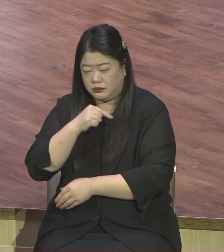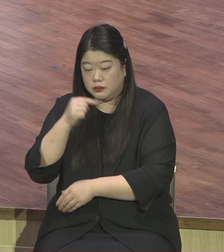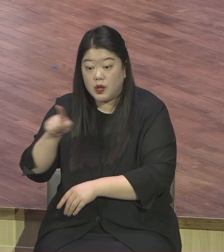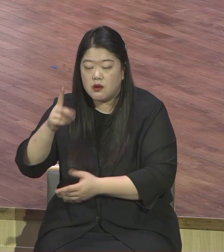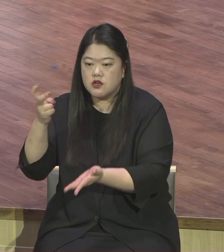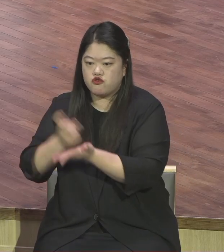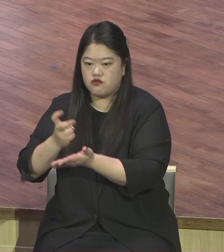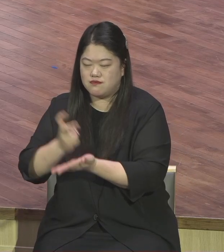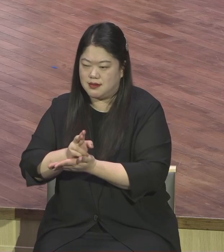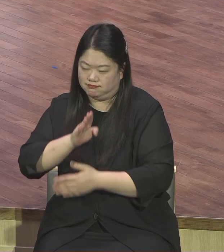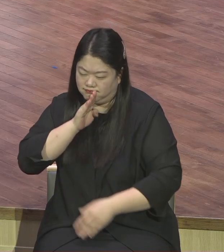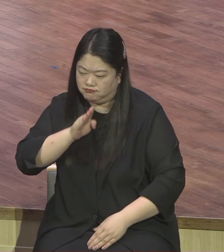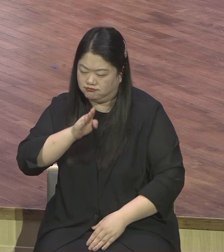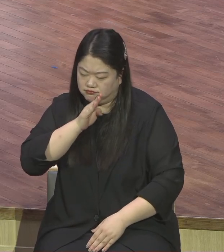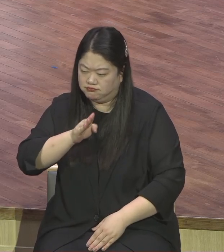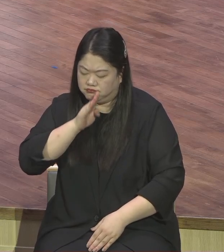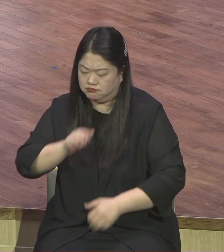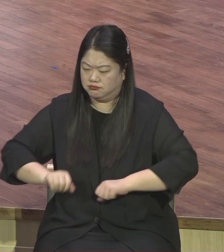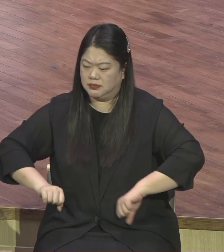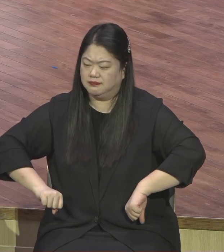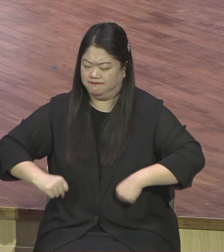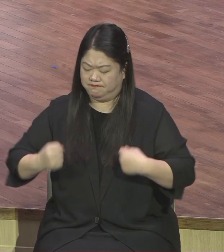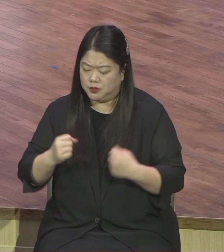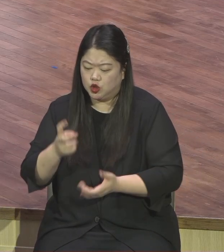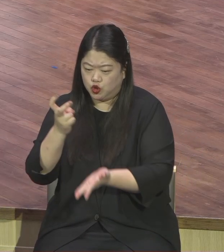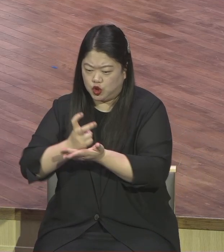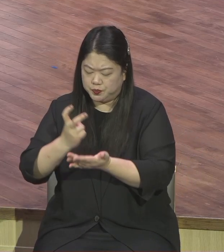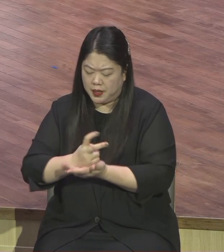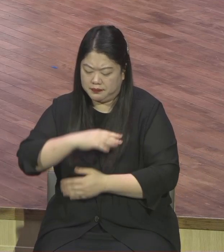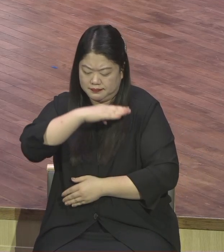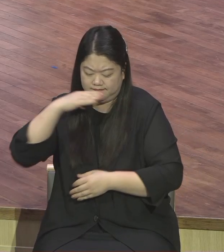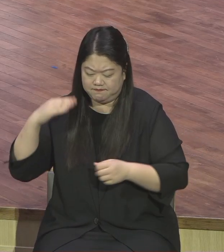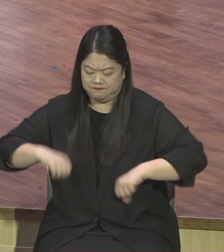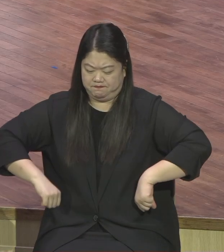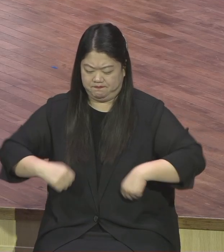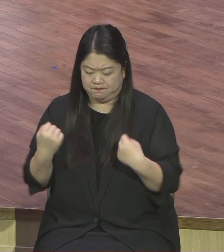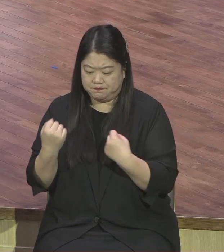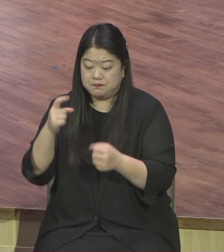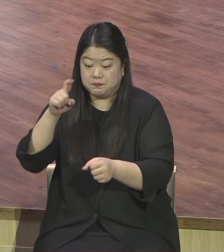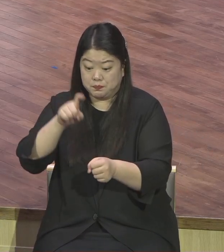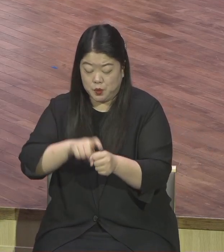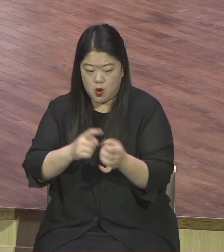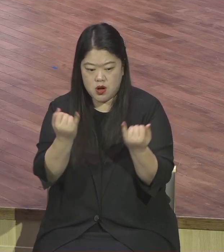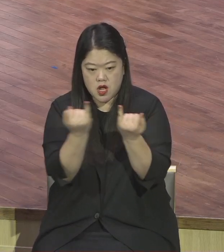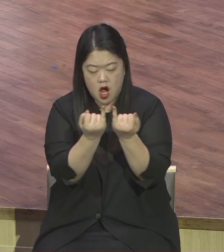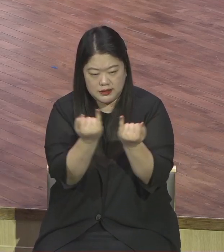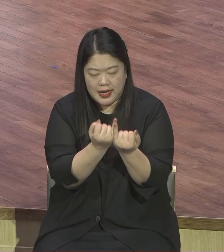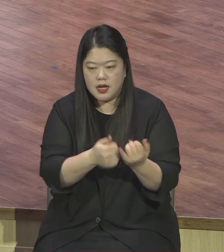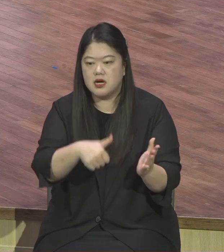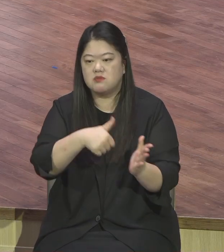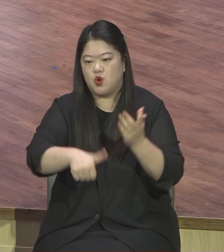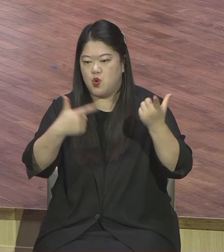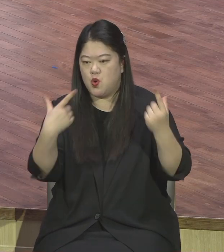된다. 그 지킨다는 미명 아래서 이런 행위들을 하고 있어요.